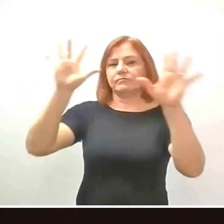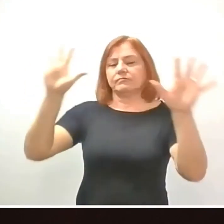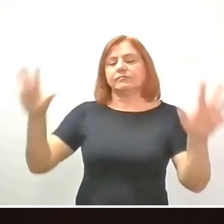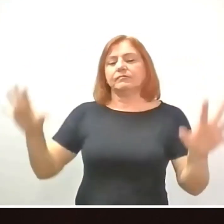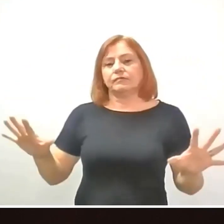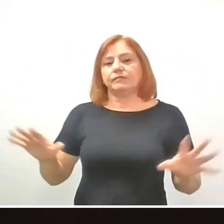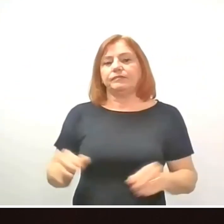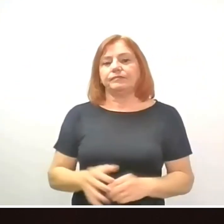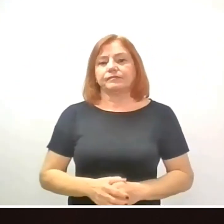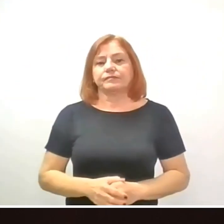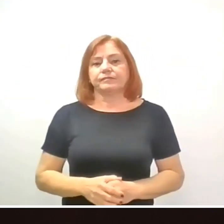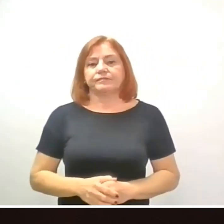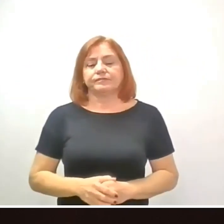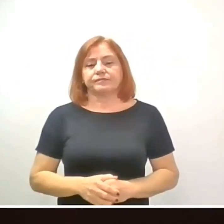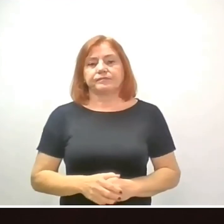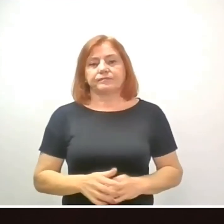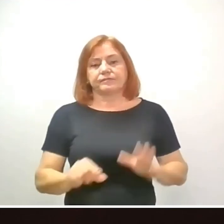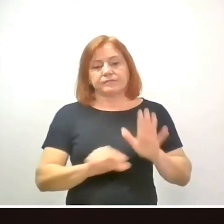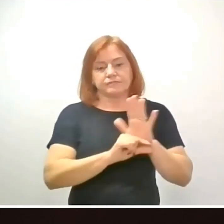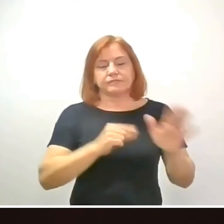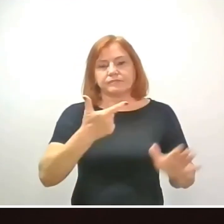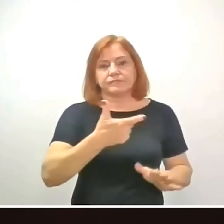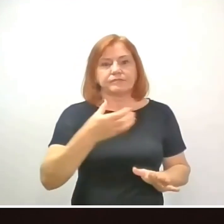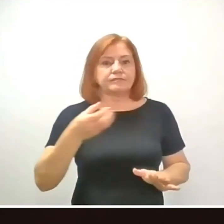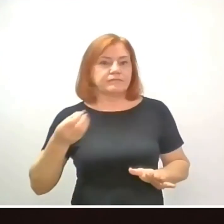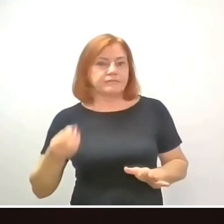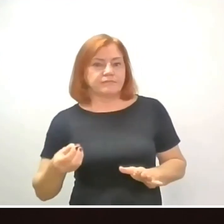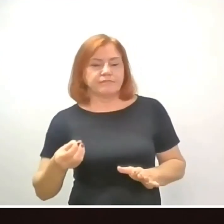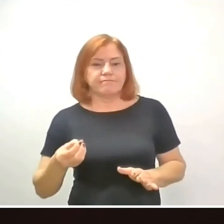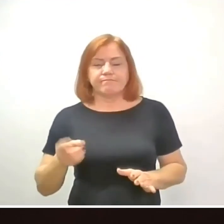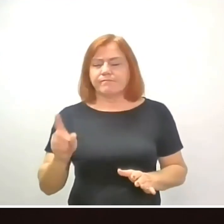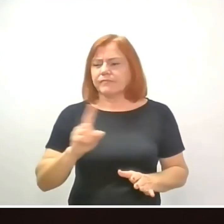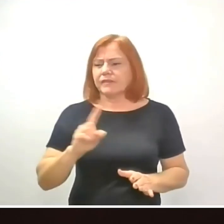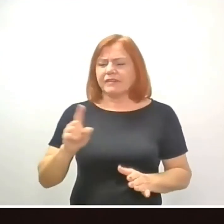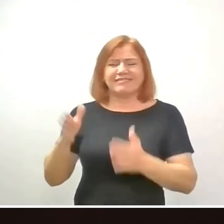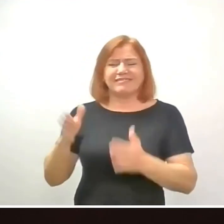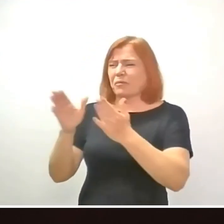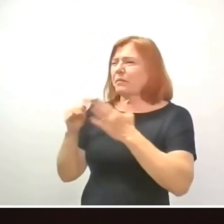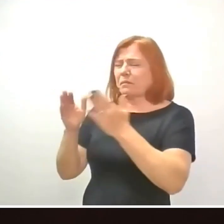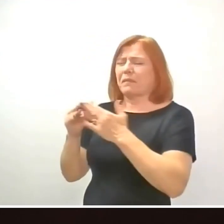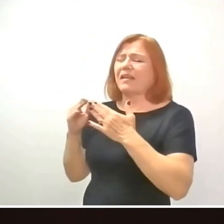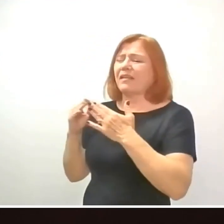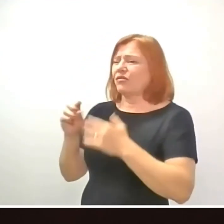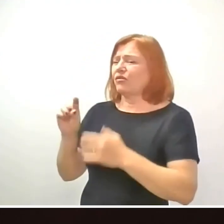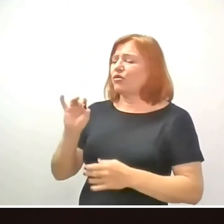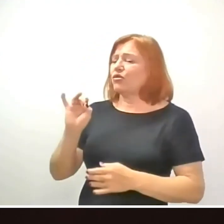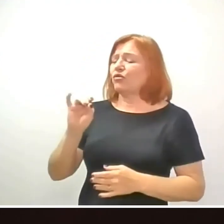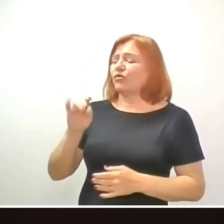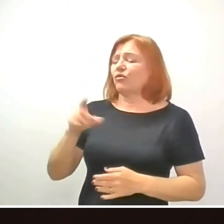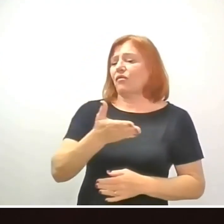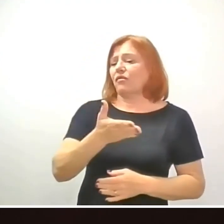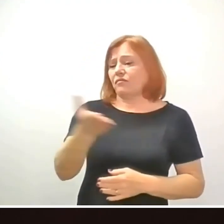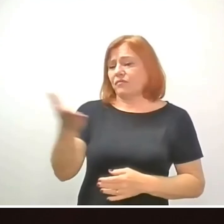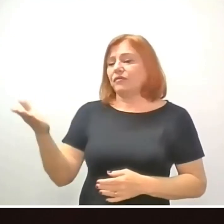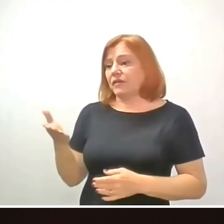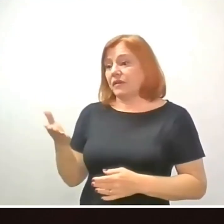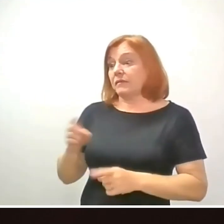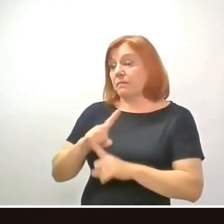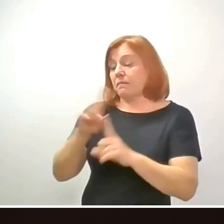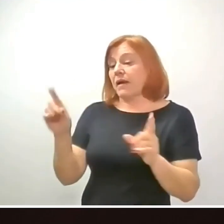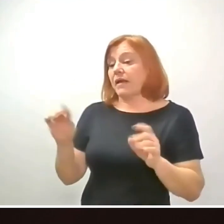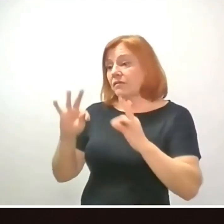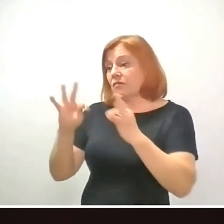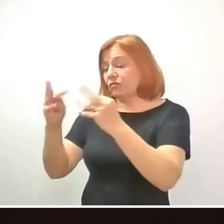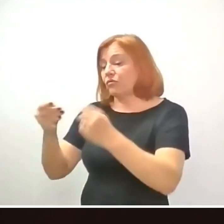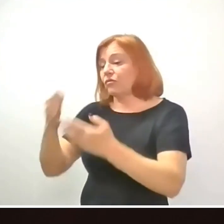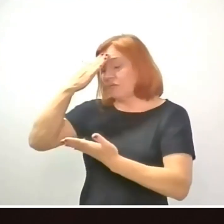Versículo 20 diz assim: não rogo somente por estes, mas também por aqueles que vierem a crer em mim, por intermédio